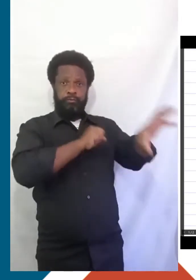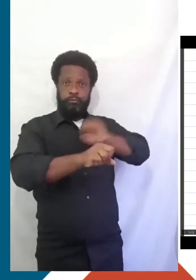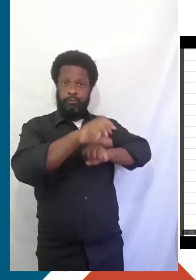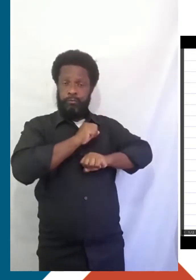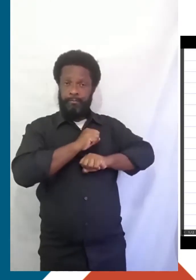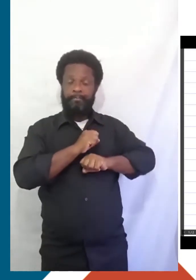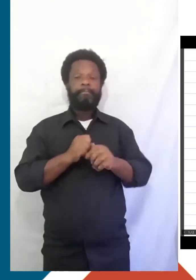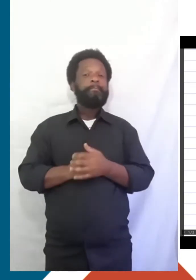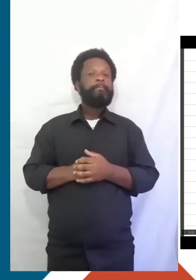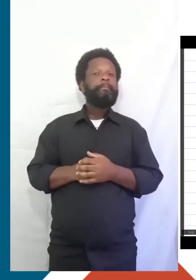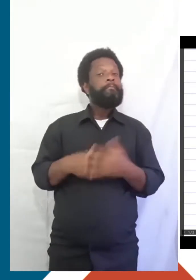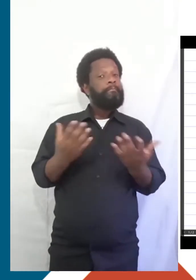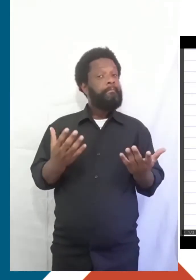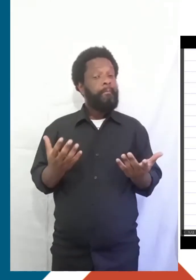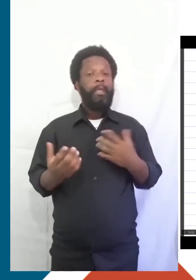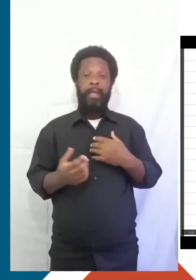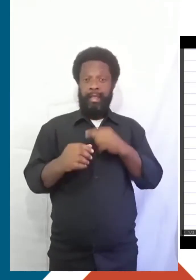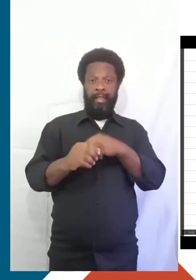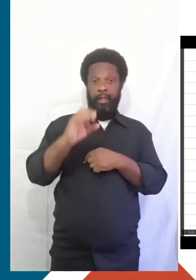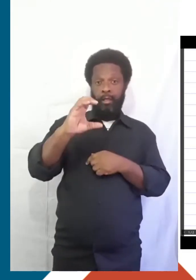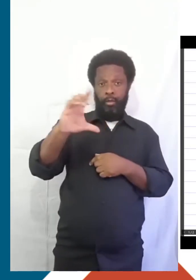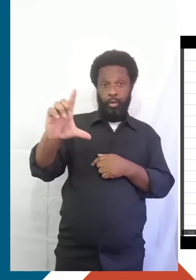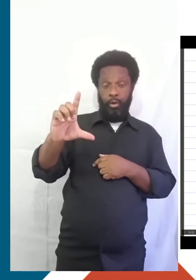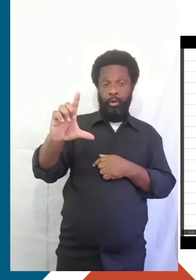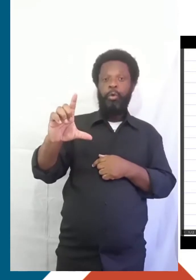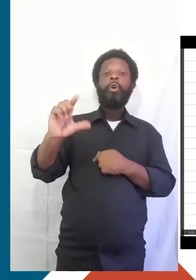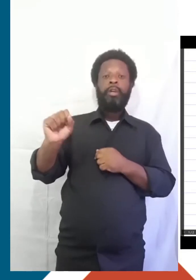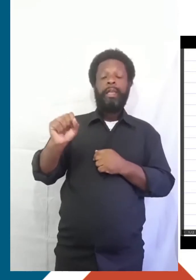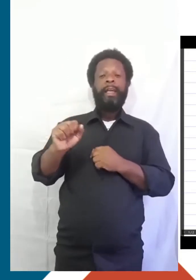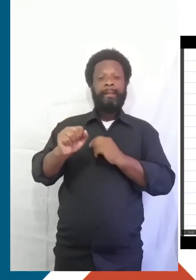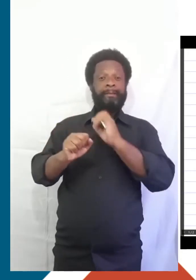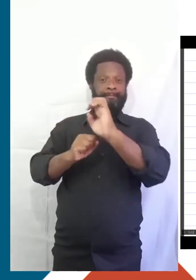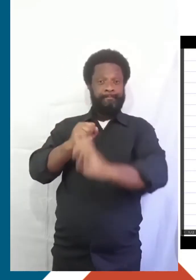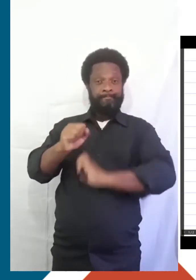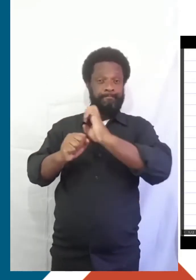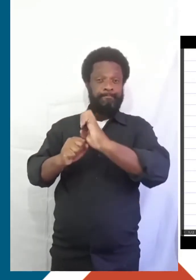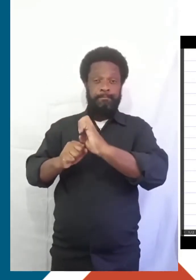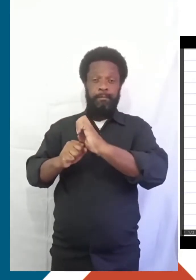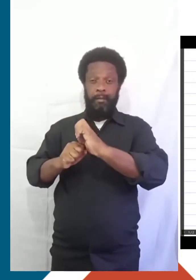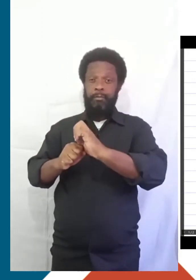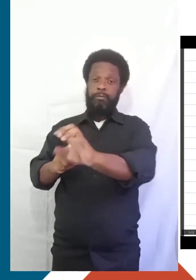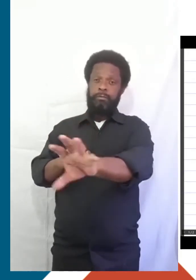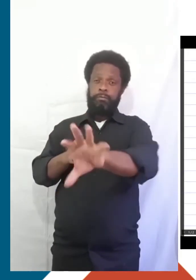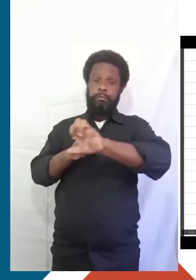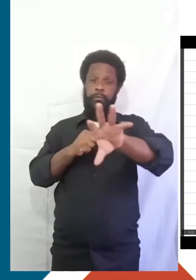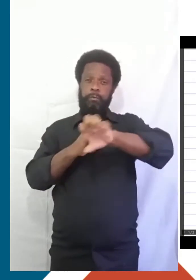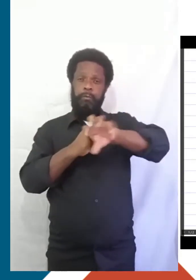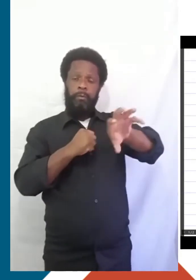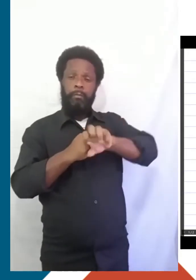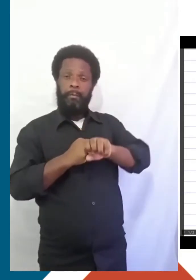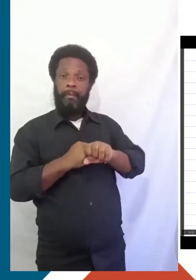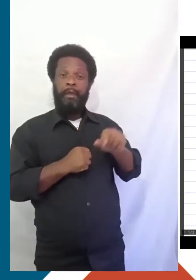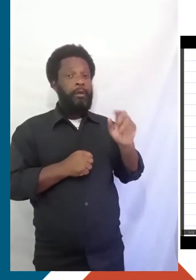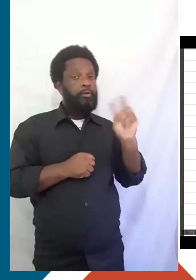elétrons para si. Bom, estou falando aqui que o cloro ele é mais eletronegativo